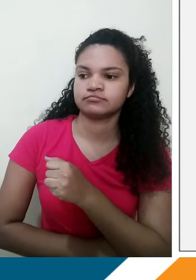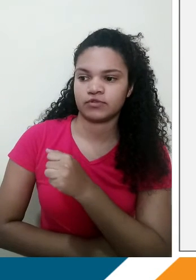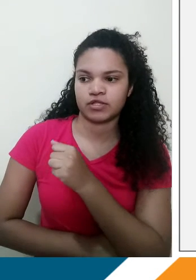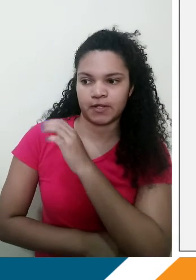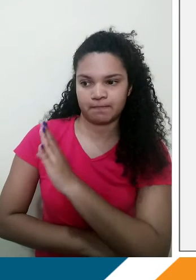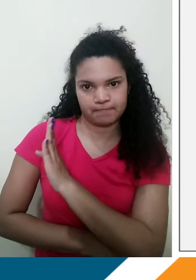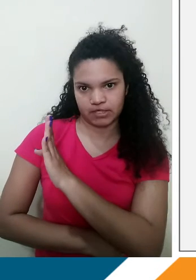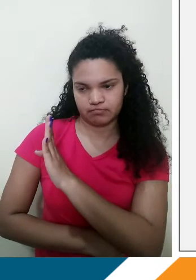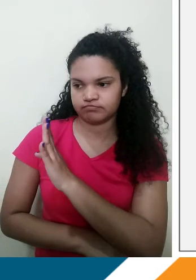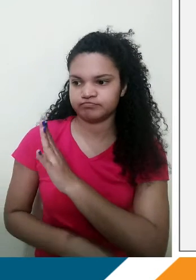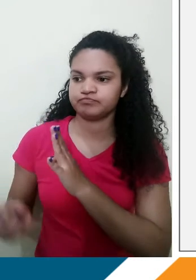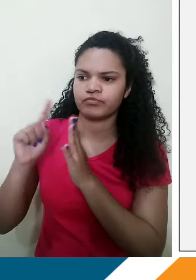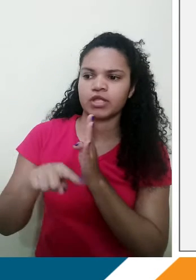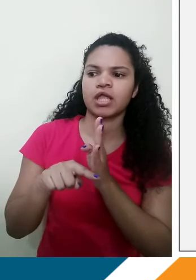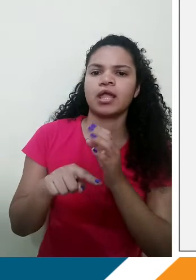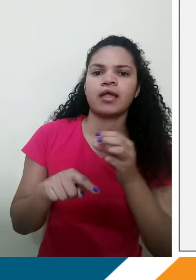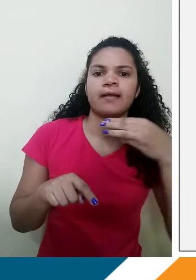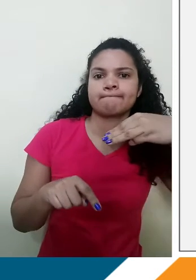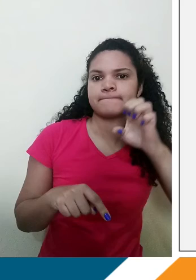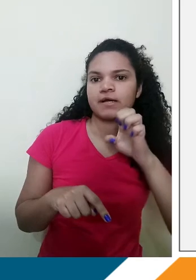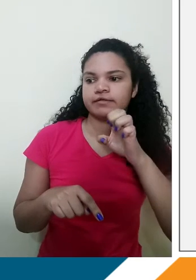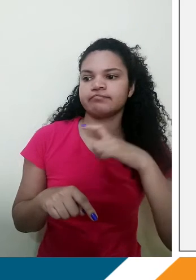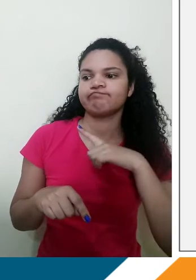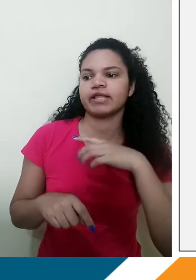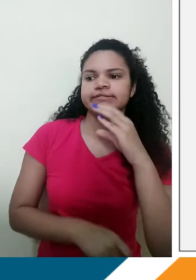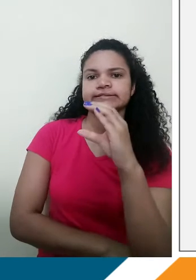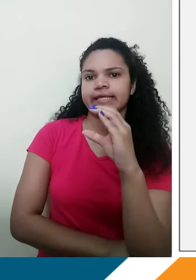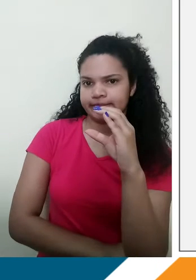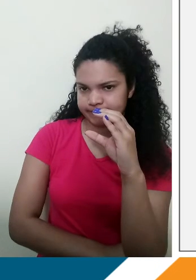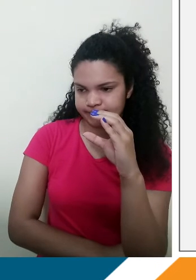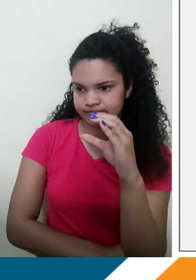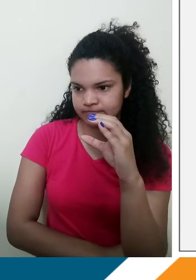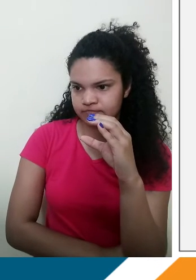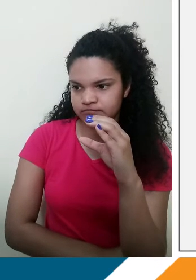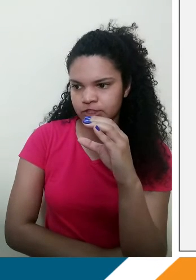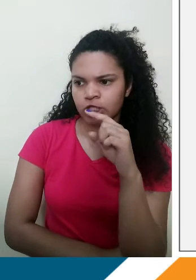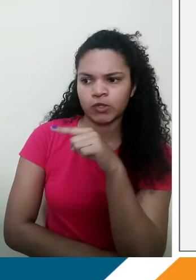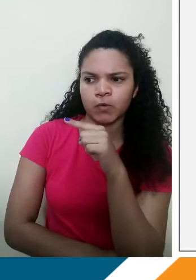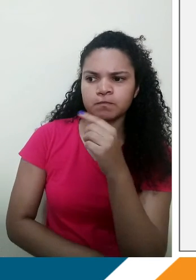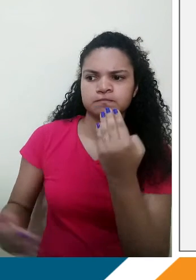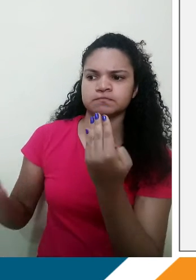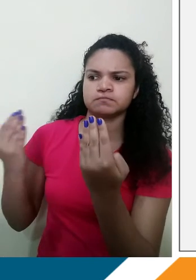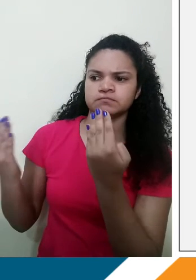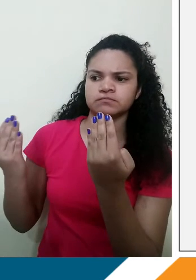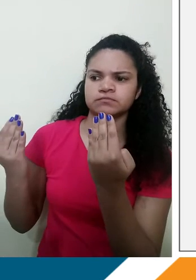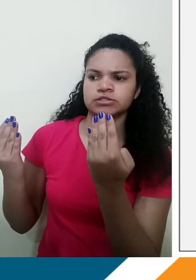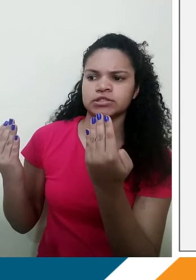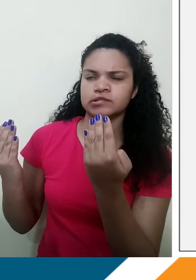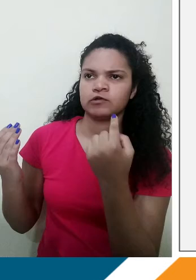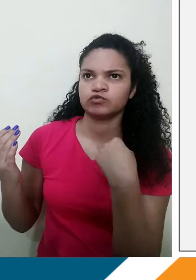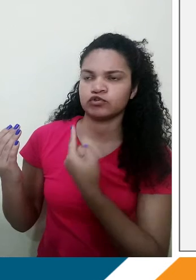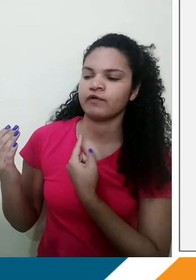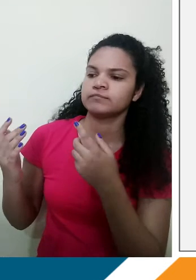alelo C. Com base nesse genótipo dos pais, nós vamos analisar o genótipo dos filhotes 1, 2,